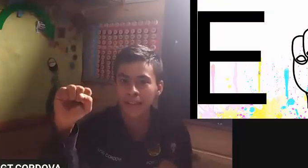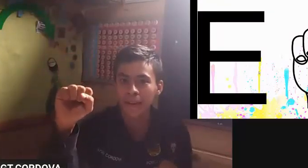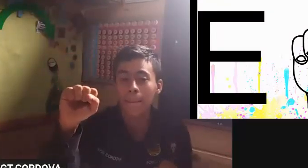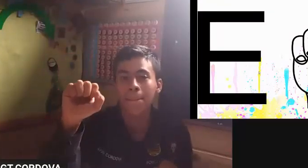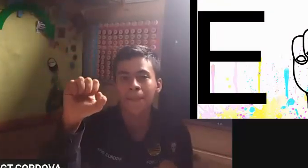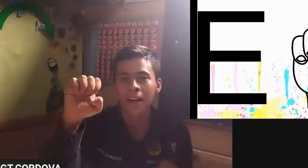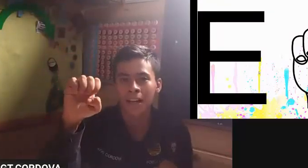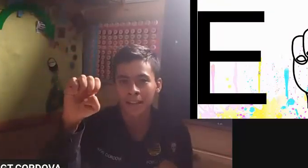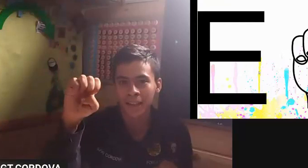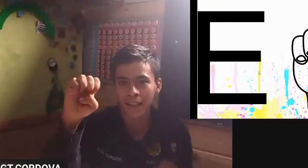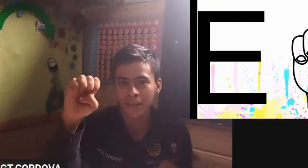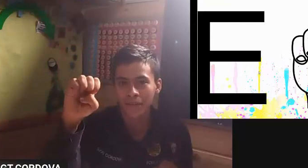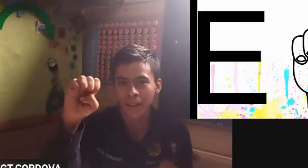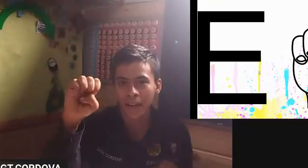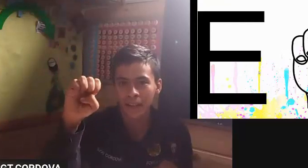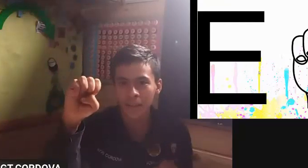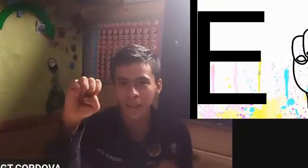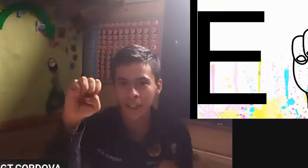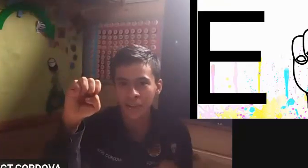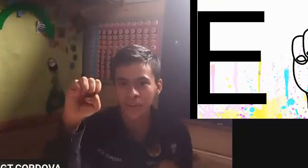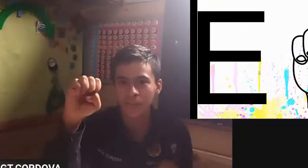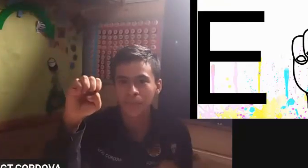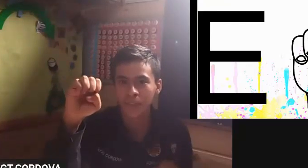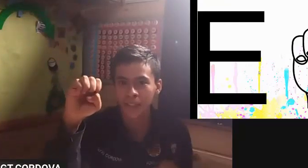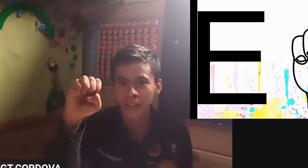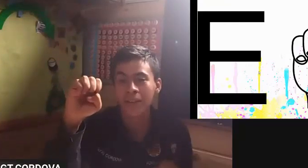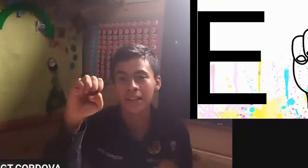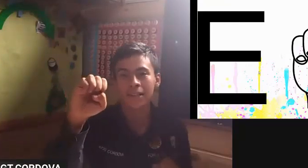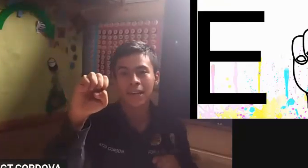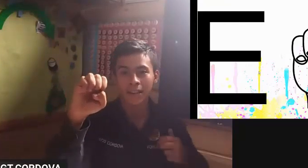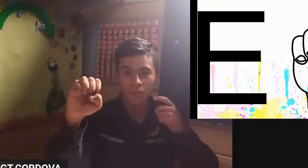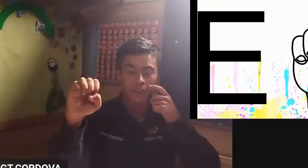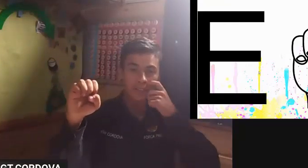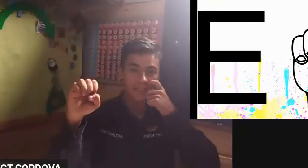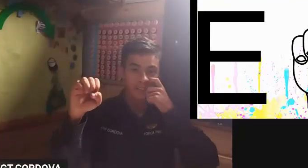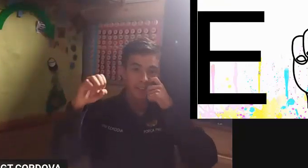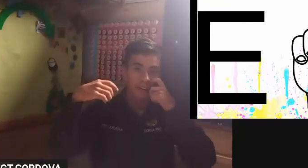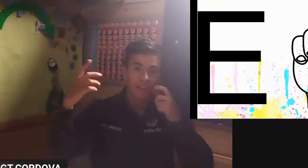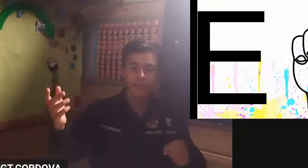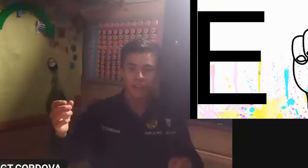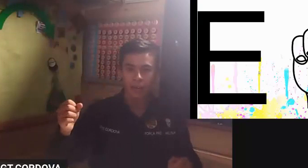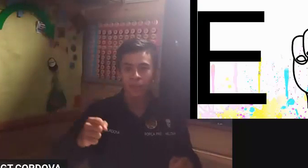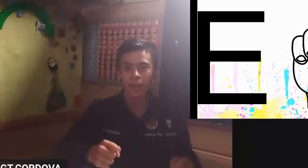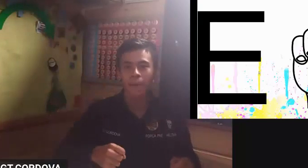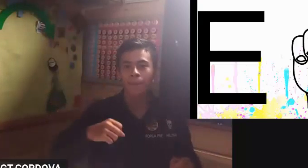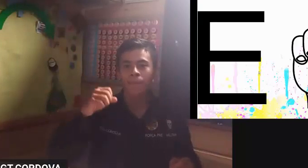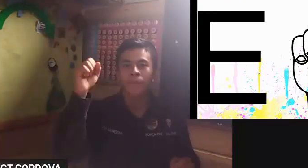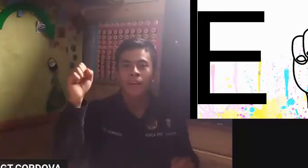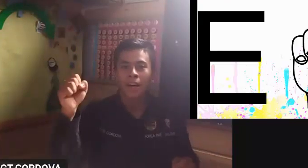aqui. A letra E fica embaixo. Então essa é a grande diferença. Certo? Agora a gente vai recapitular. Agora